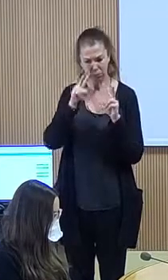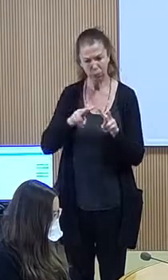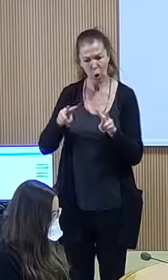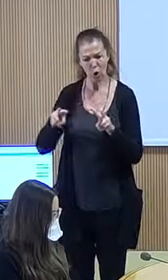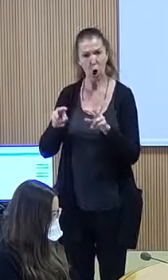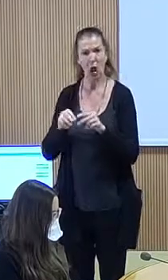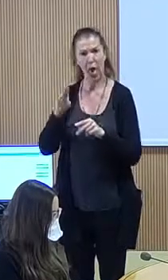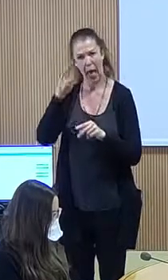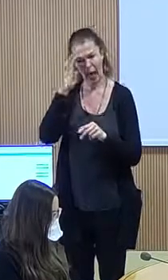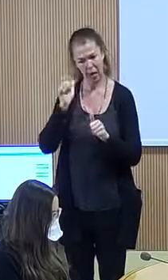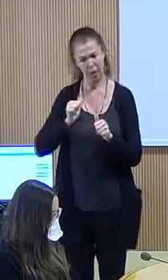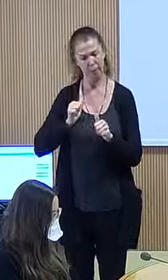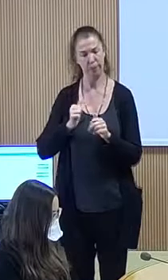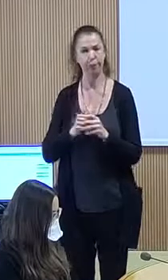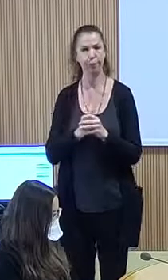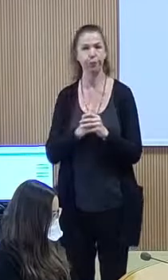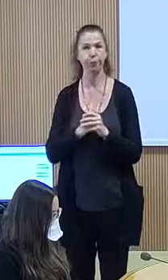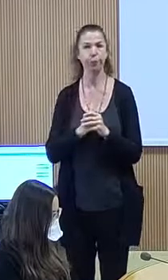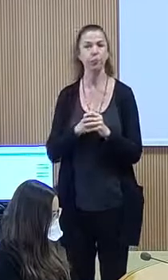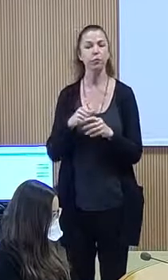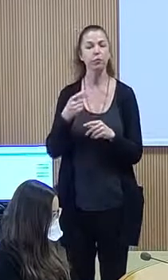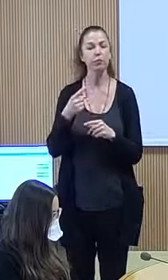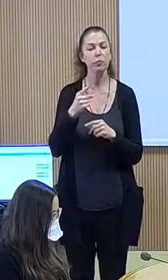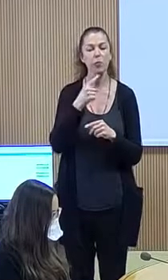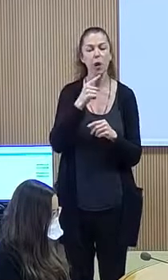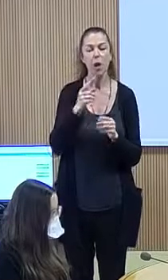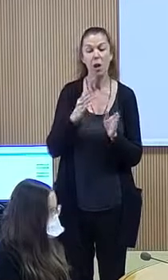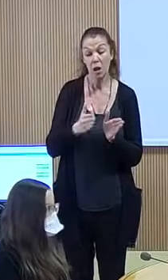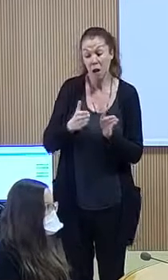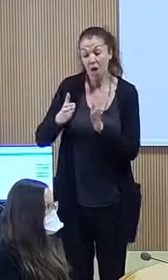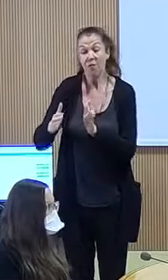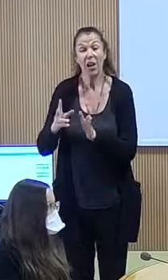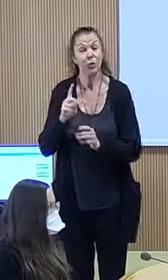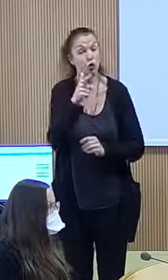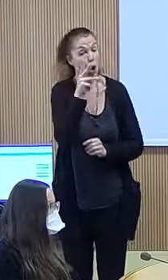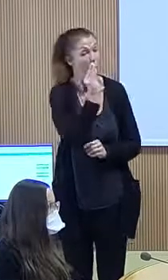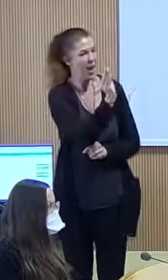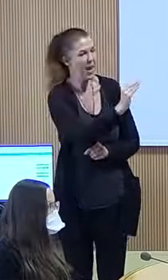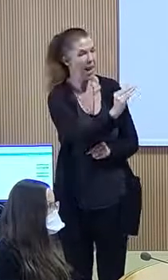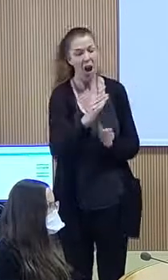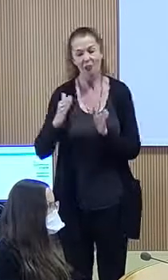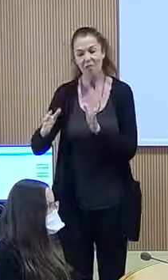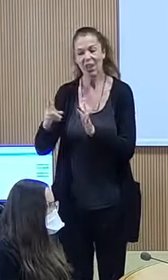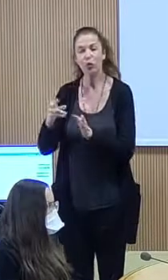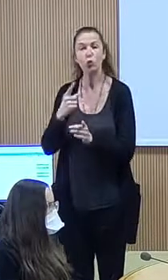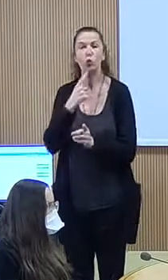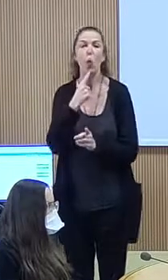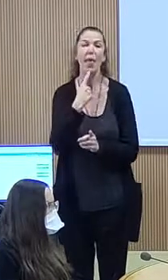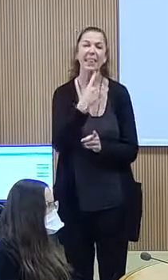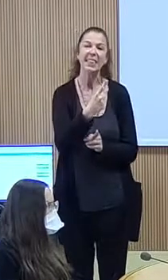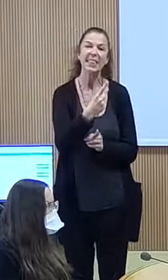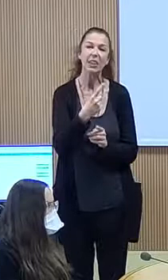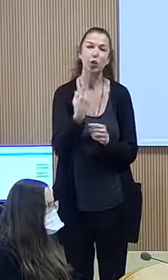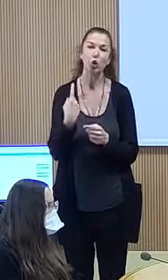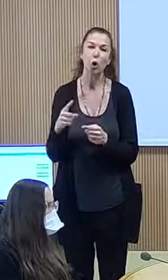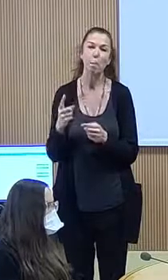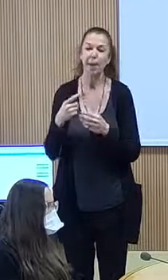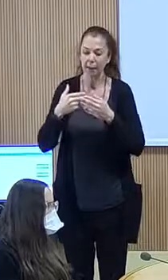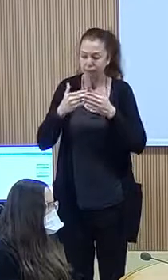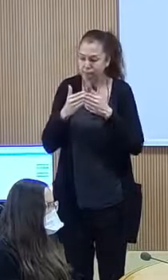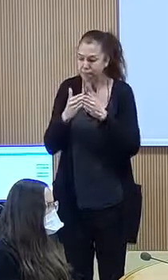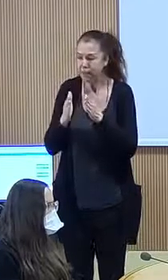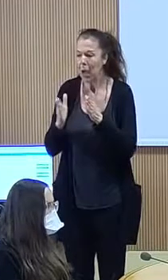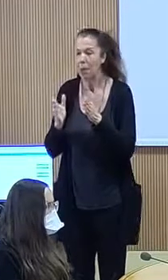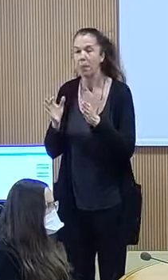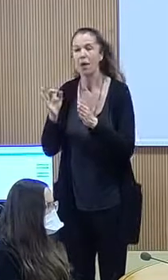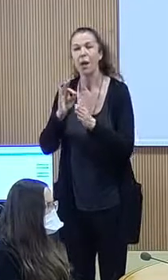per quello che riguarda la fase 2 invece detto che appunto per aprire o per un graduale ritorno alla